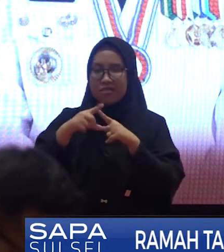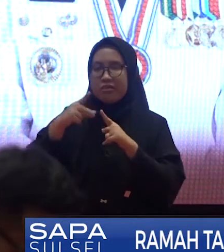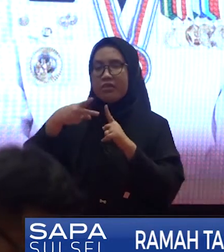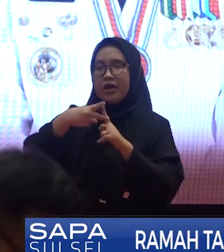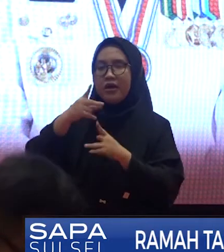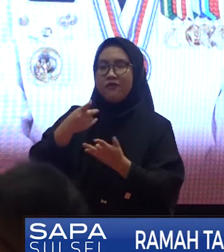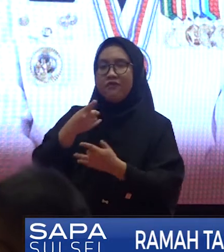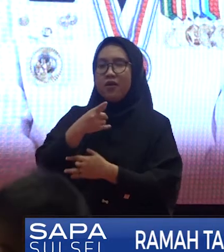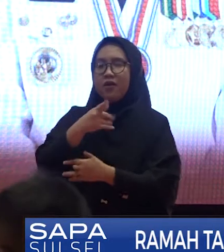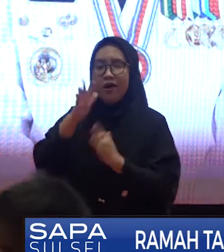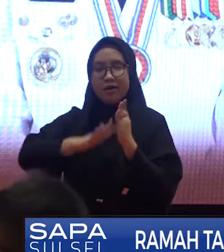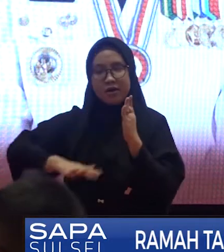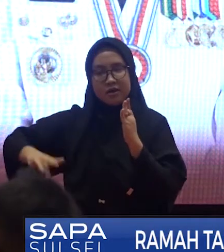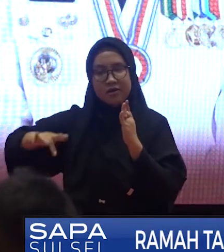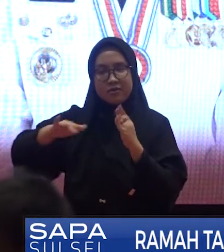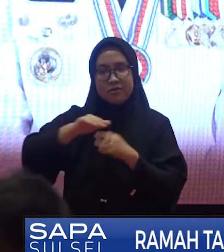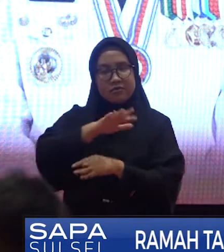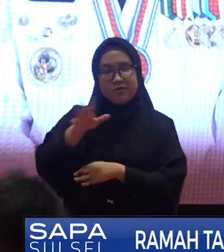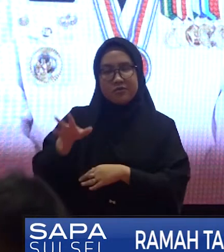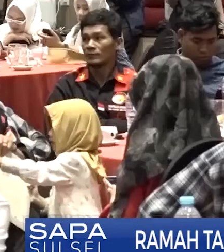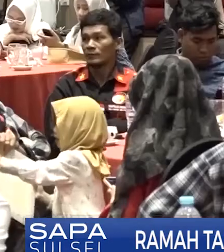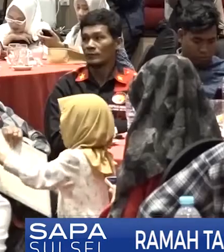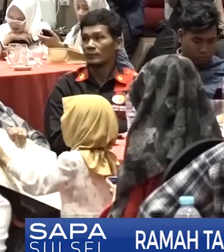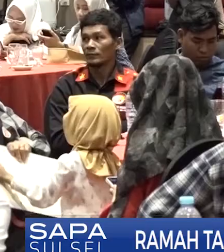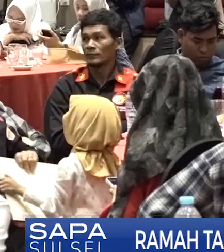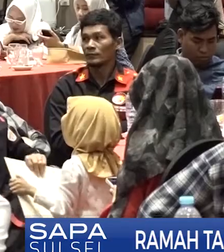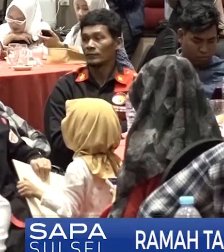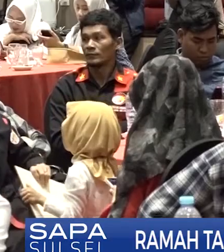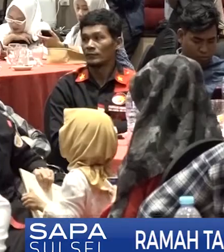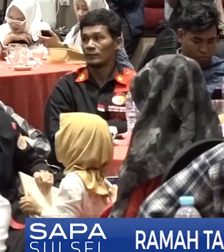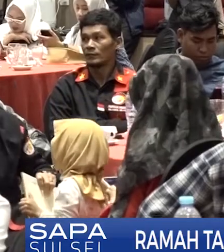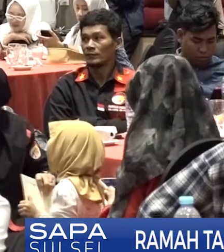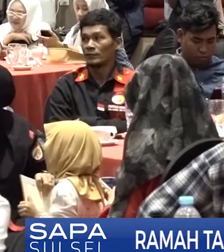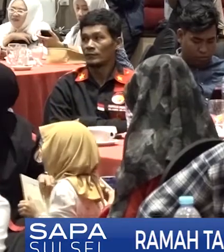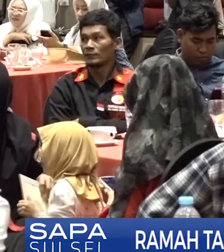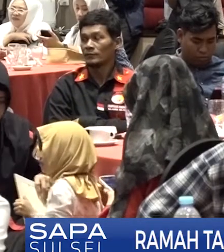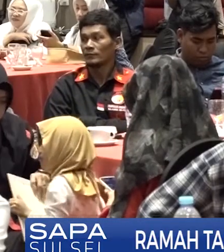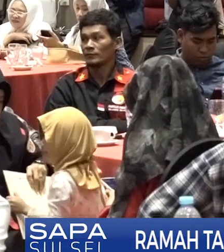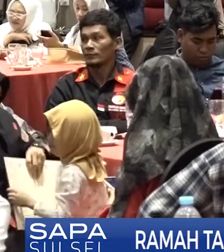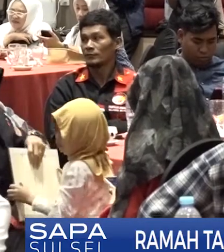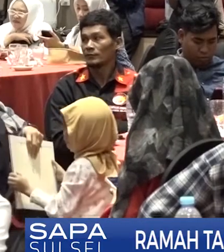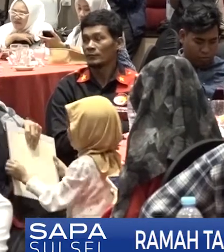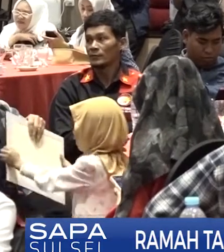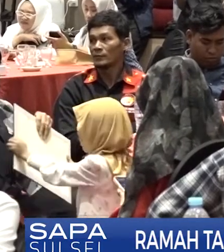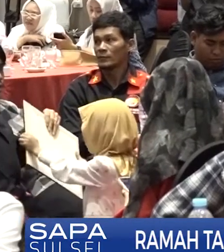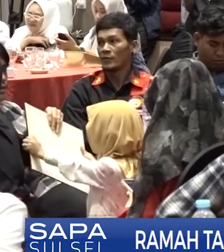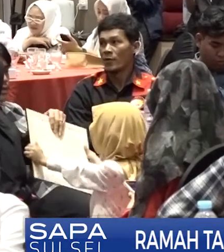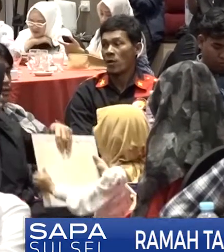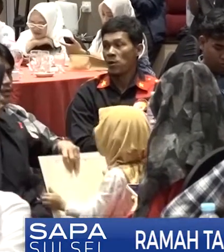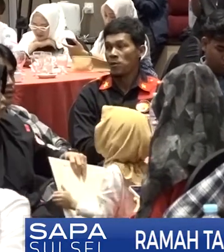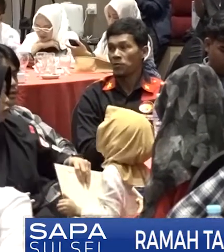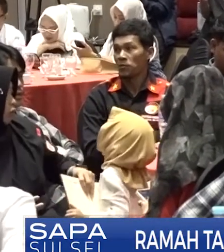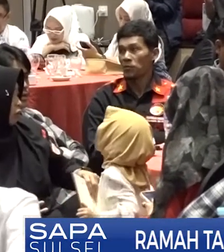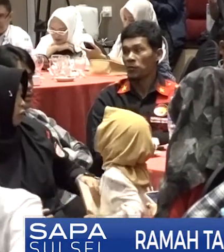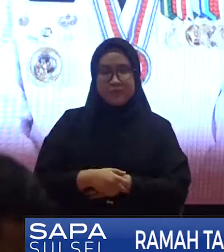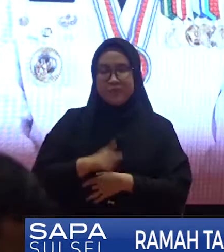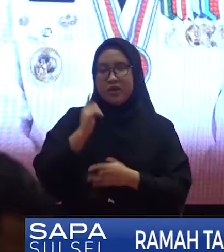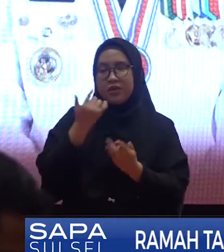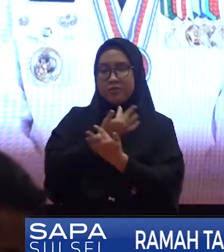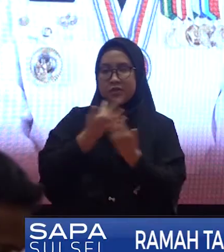air semua Saya larang jangan ada dinaikkan karena itu dua tanda agar